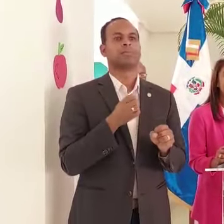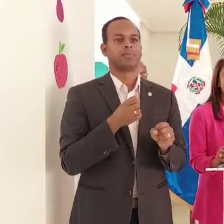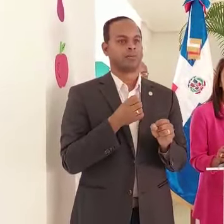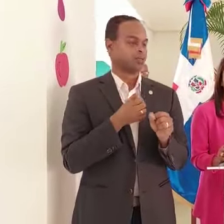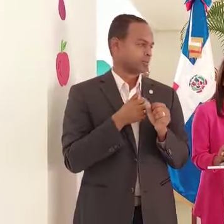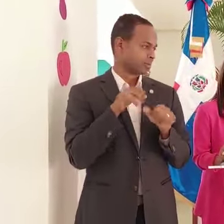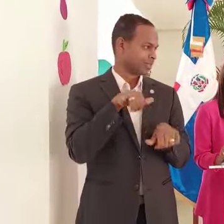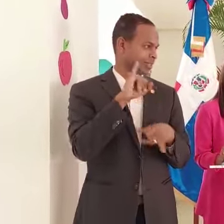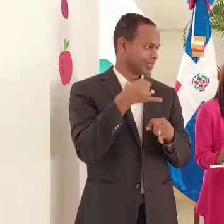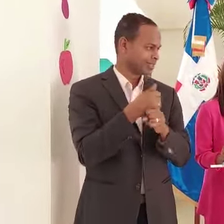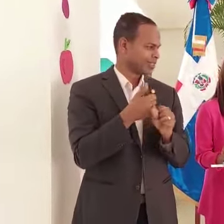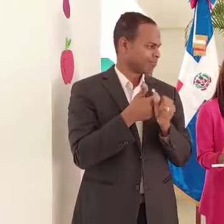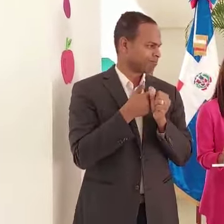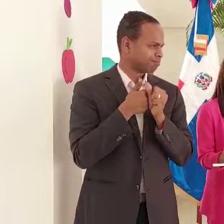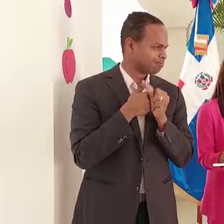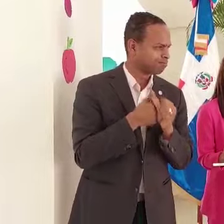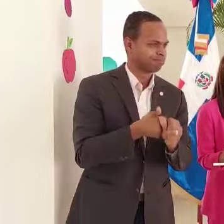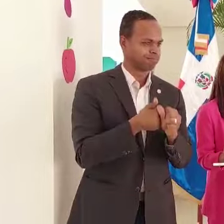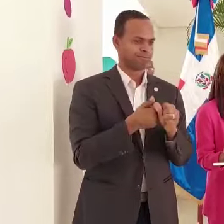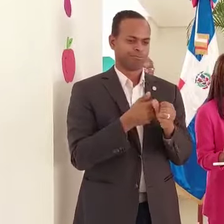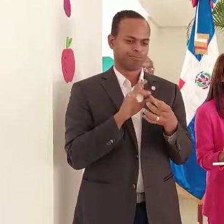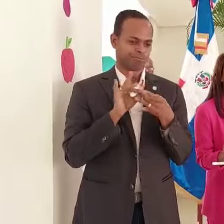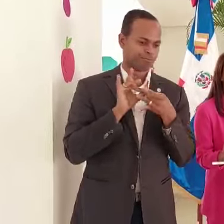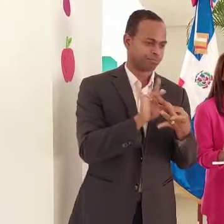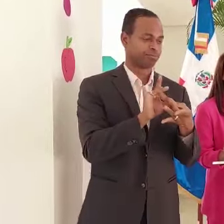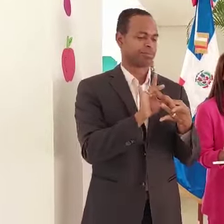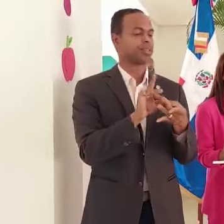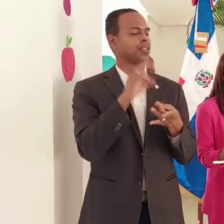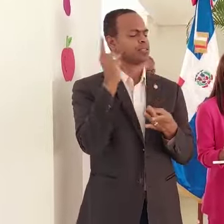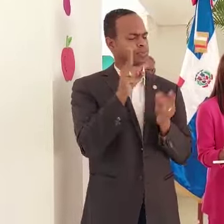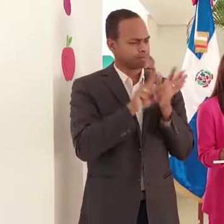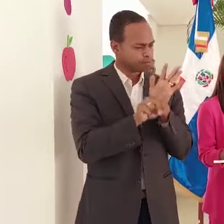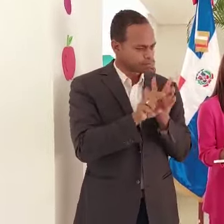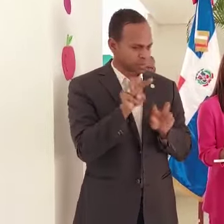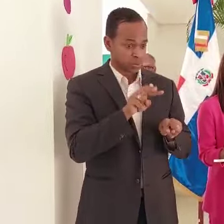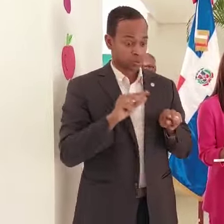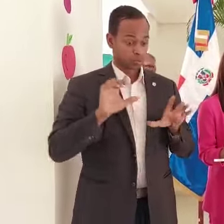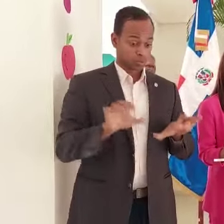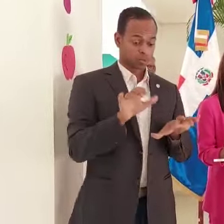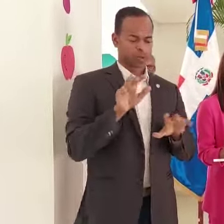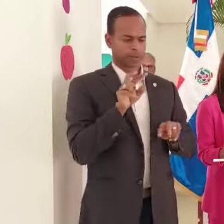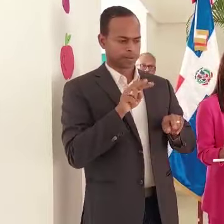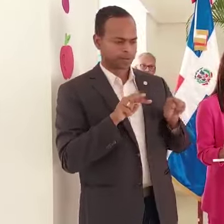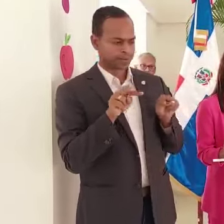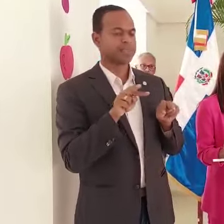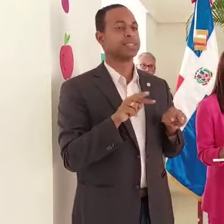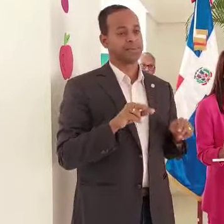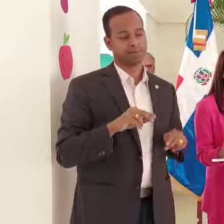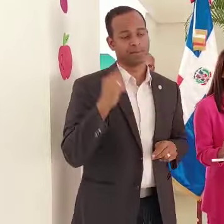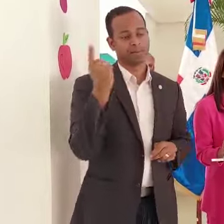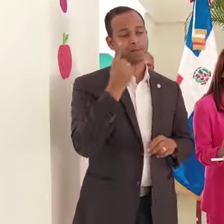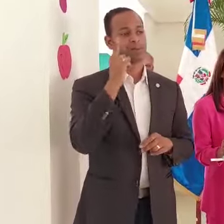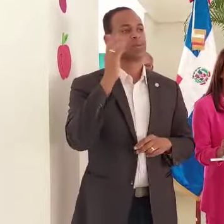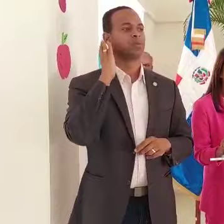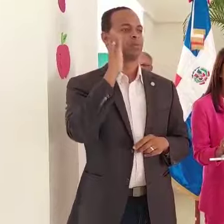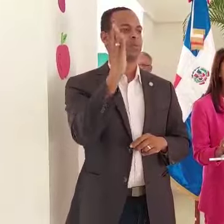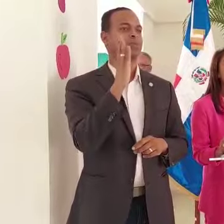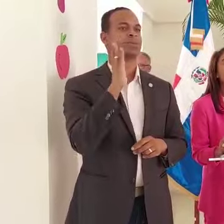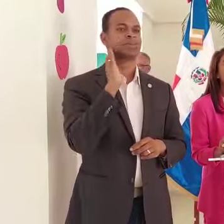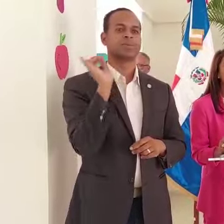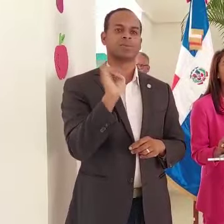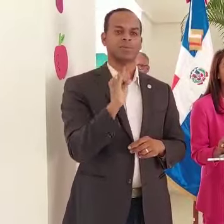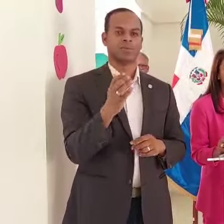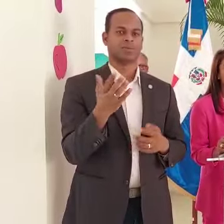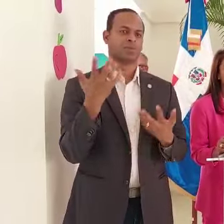de esta institución y siempre da seguimiento a todo lo que hacemos en el INAIPI. Vamos a llevar hasta